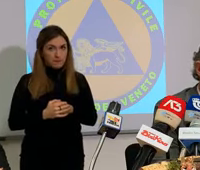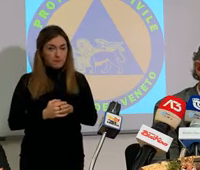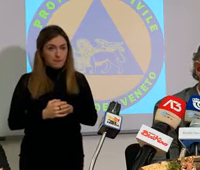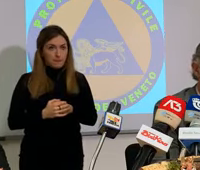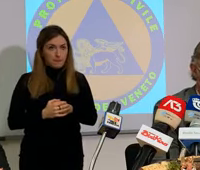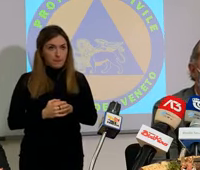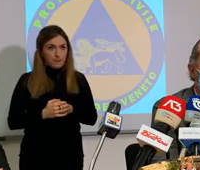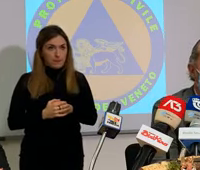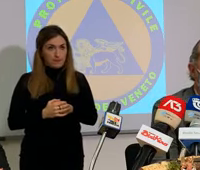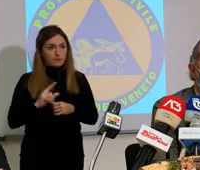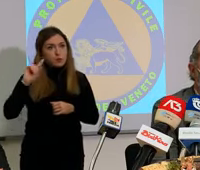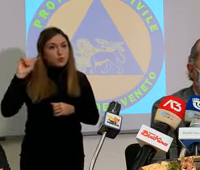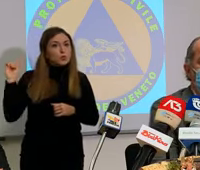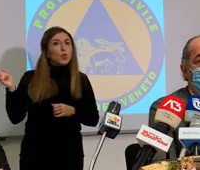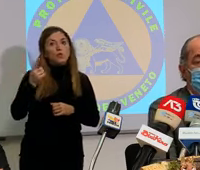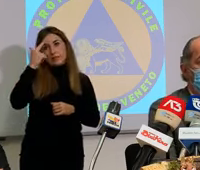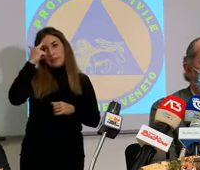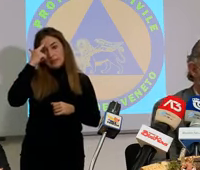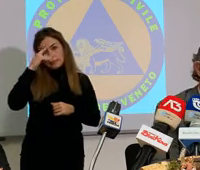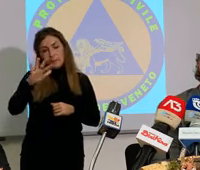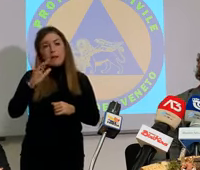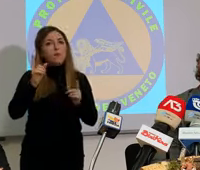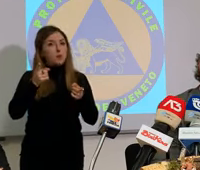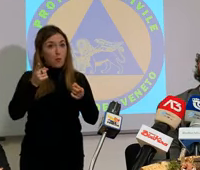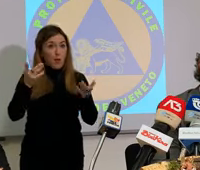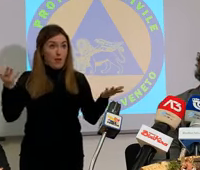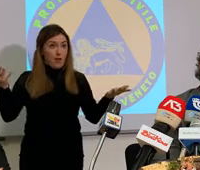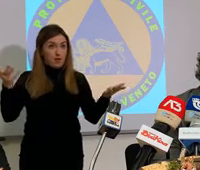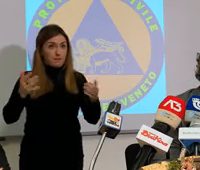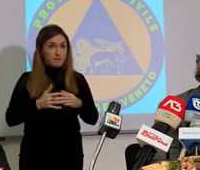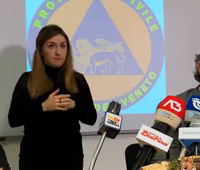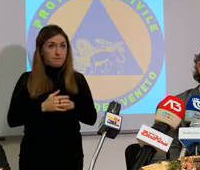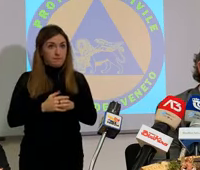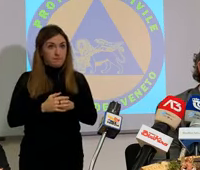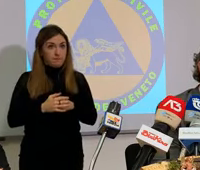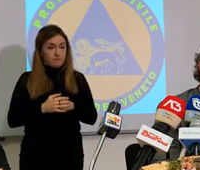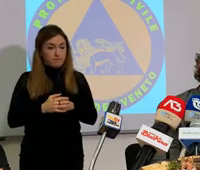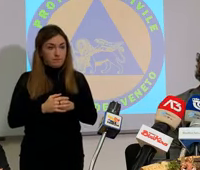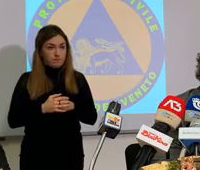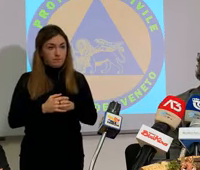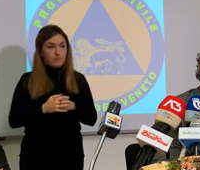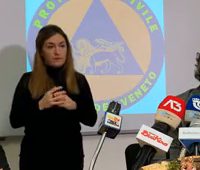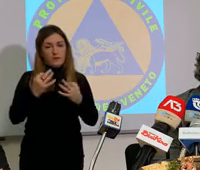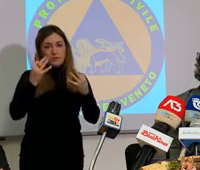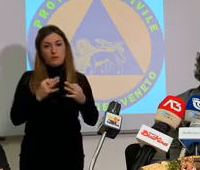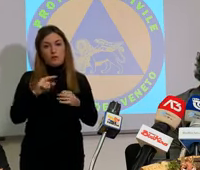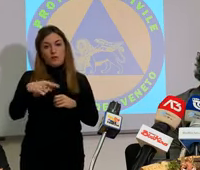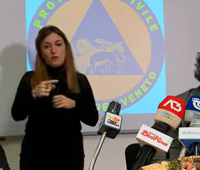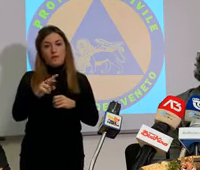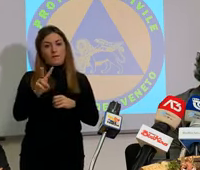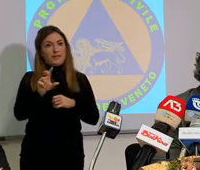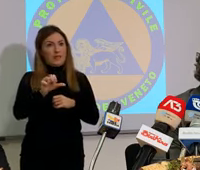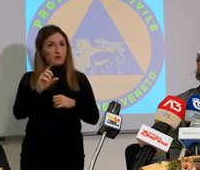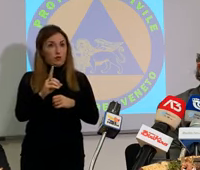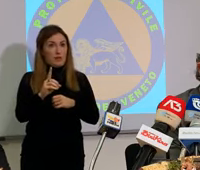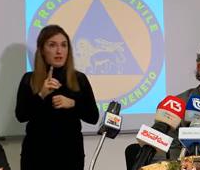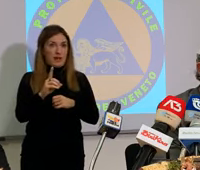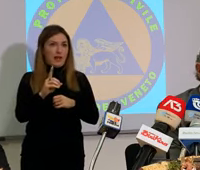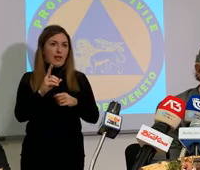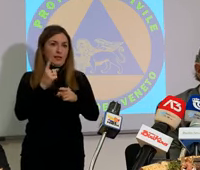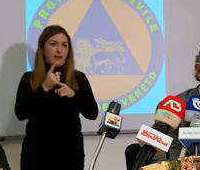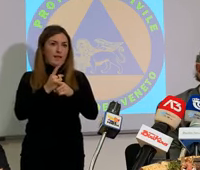diciamo di già di esordio per il primo fine settimana sicuramente debba